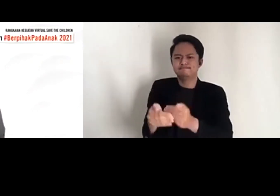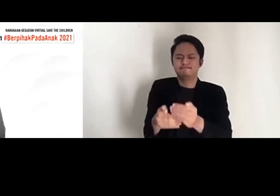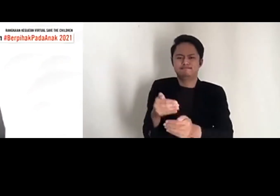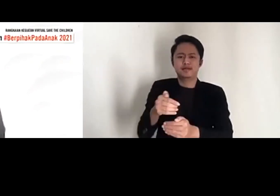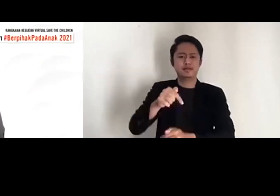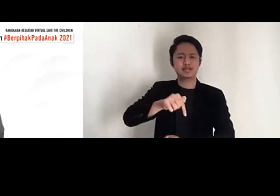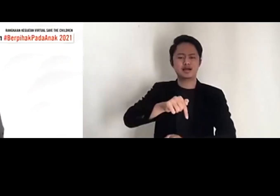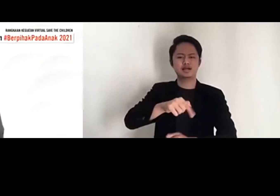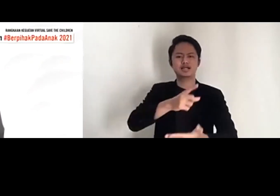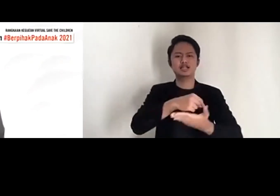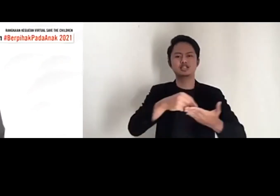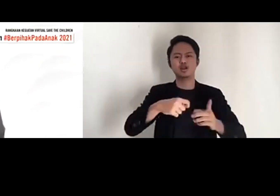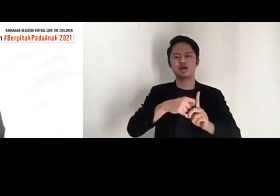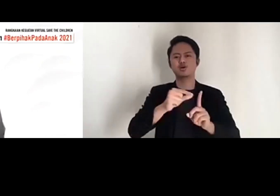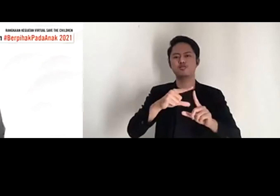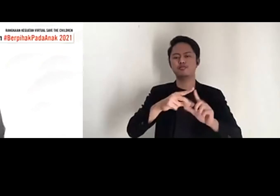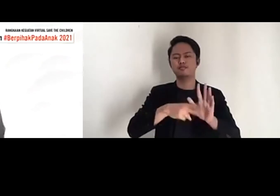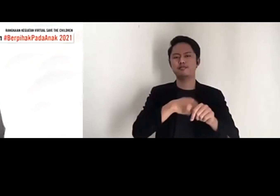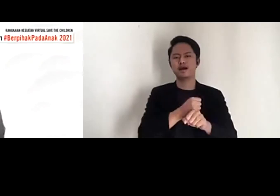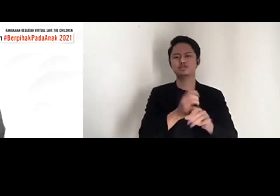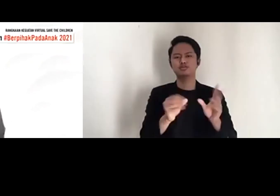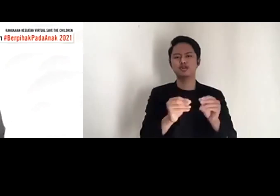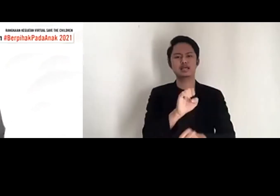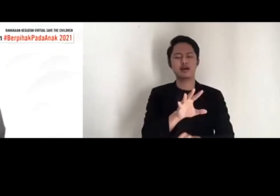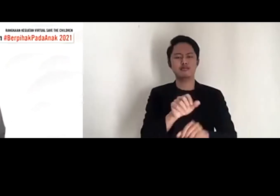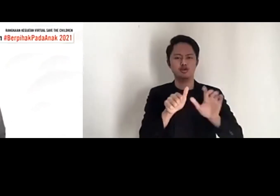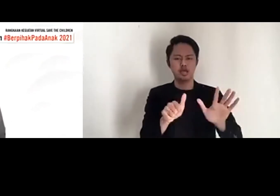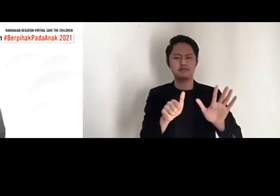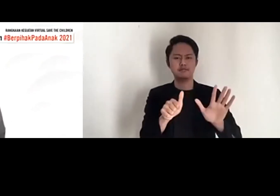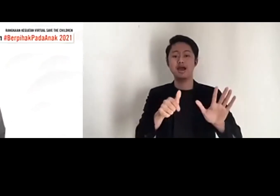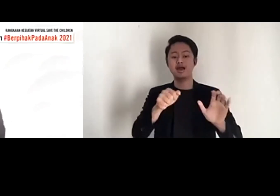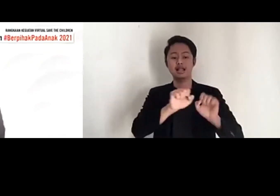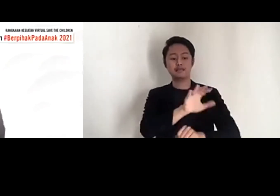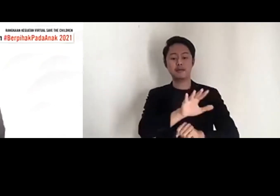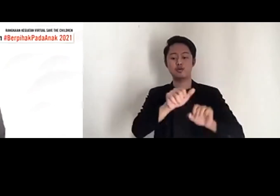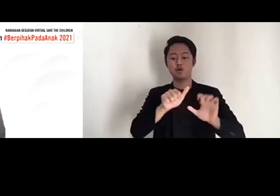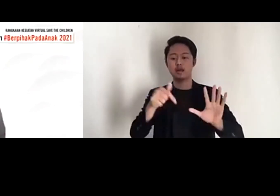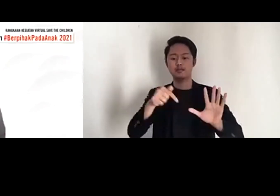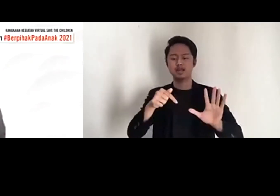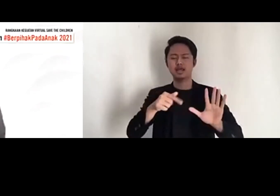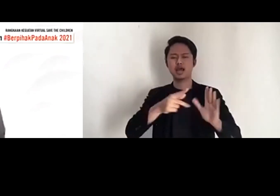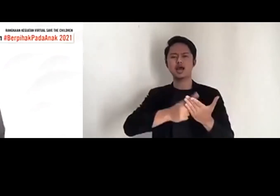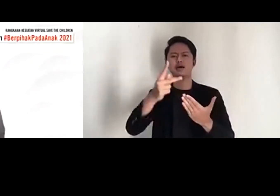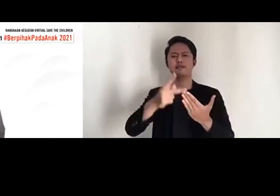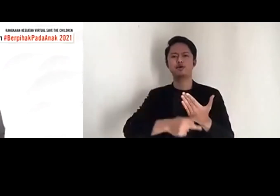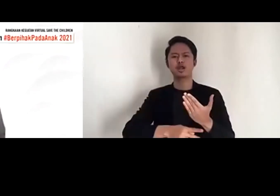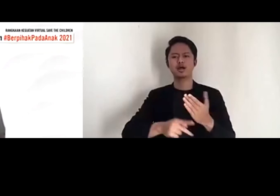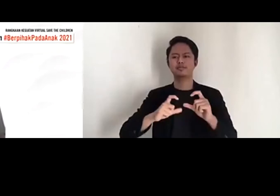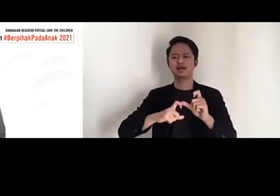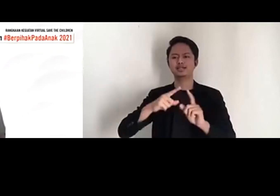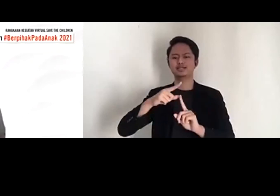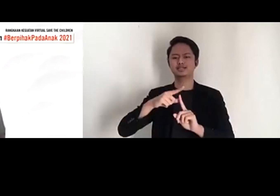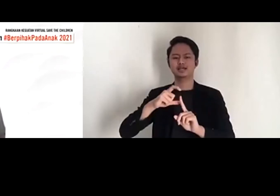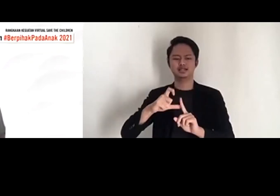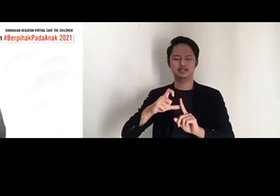56 sekolah di Kabupaten Kupang yang sudah dijangkau oleh program Yayasan Tunas Cilik